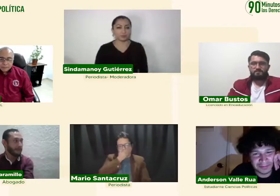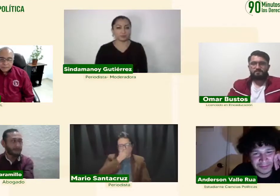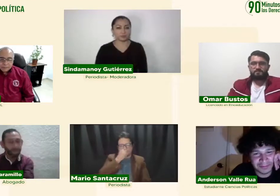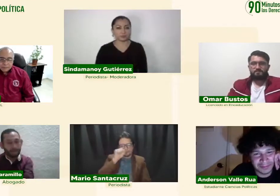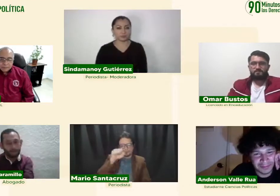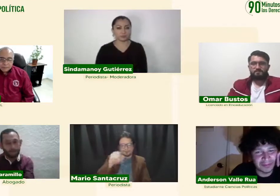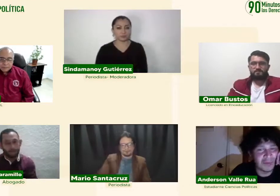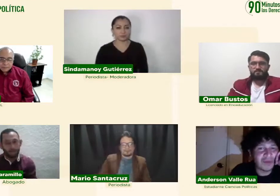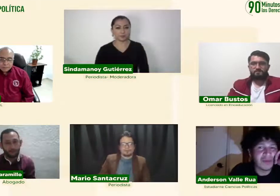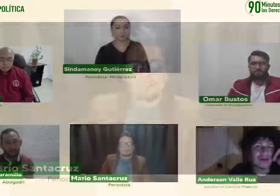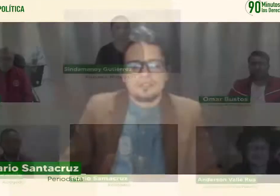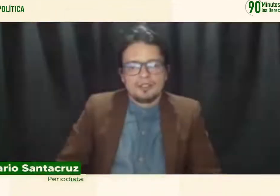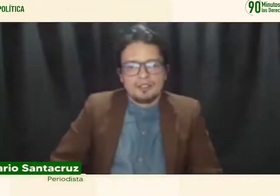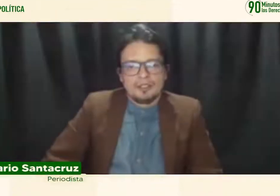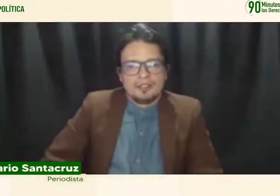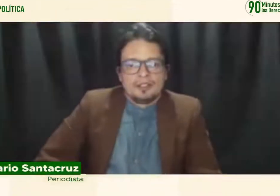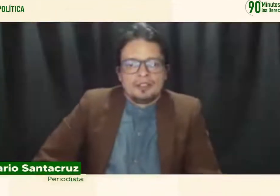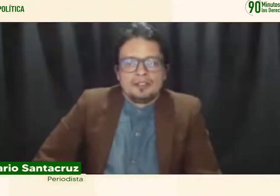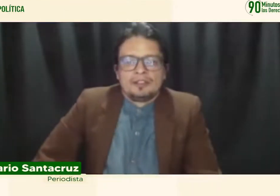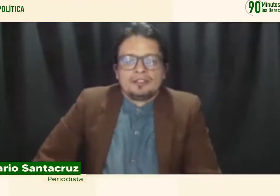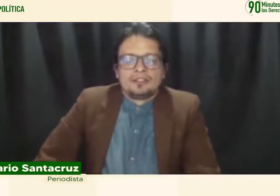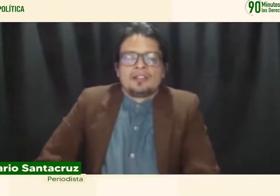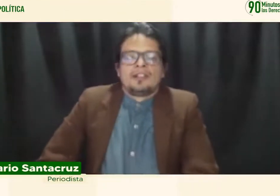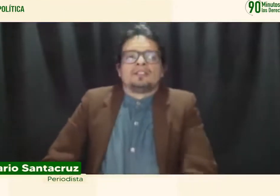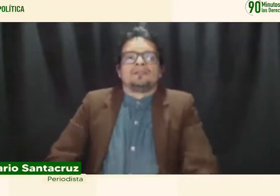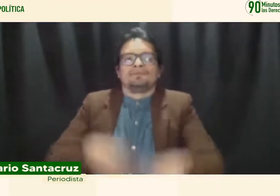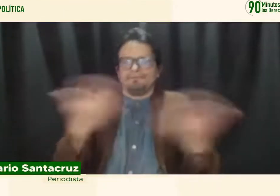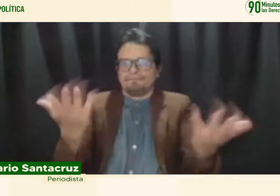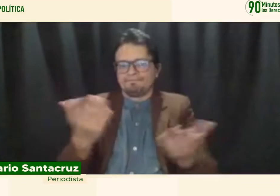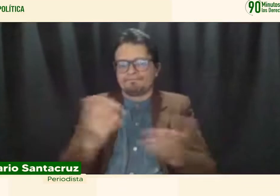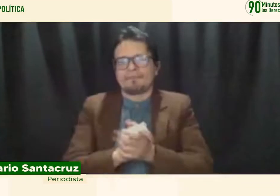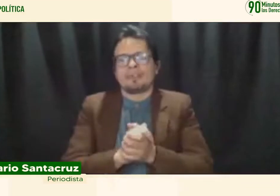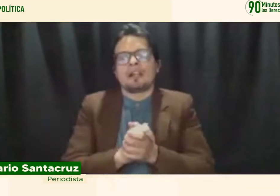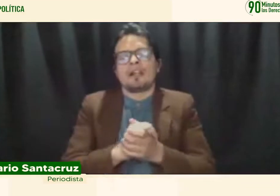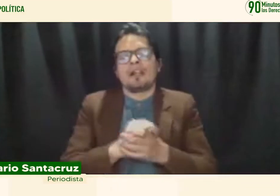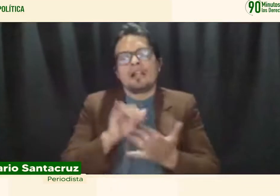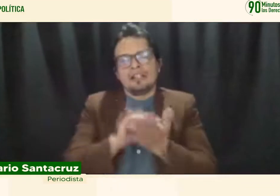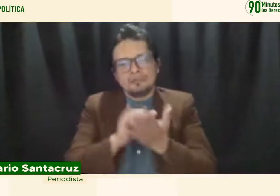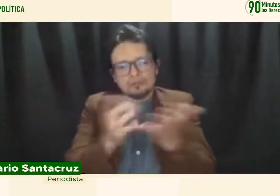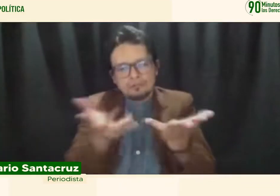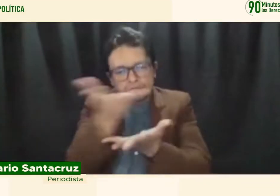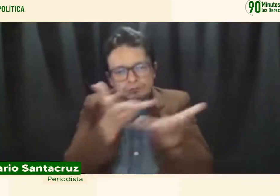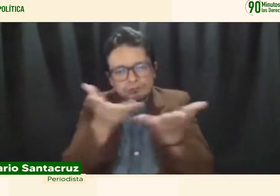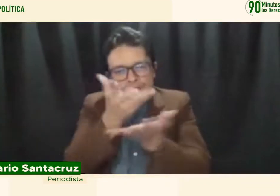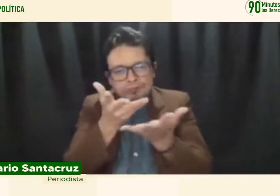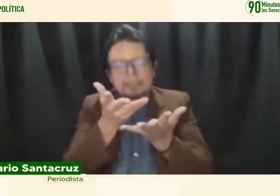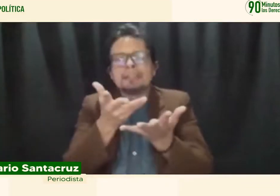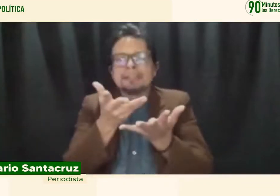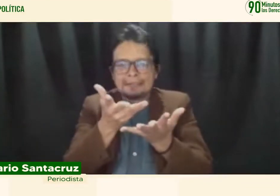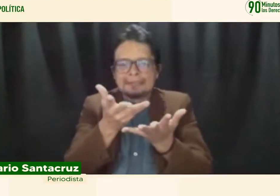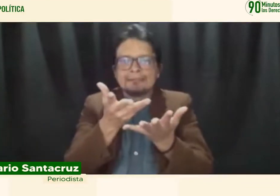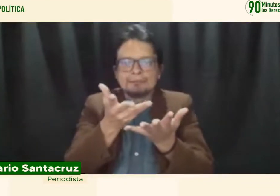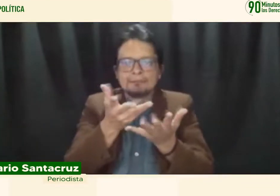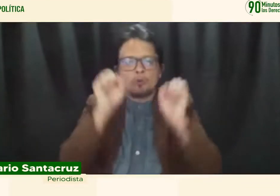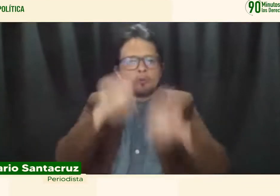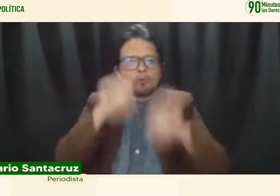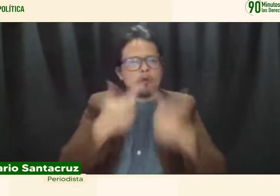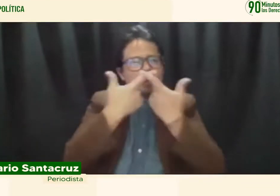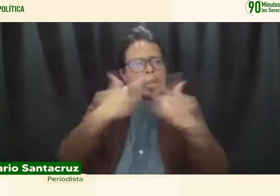por favor mario espero que tengas su cinta muy bien en relación con todo lo que hemos